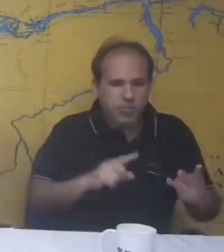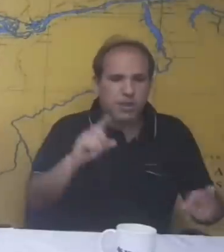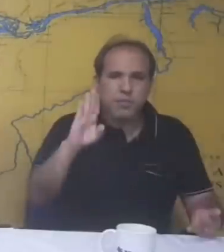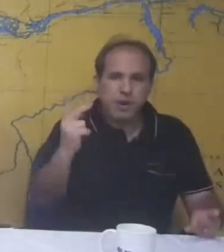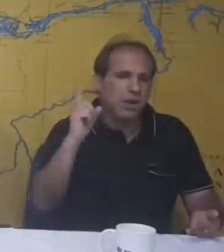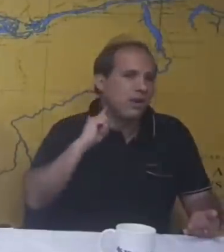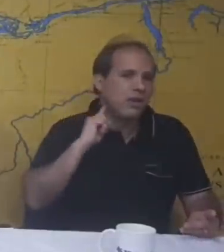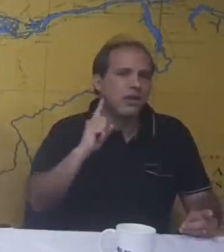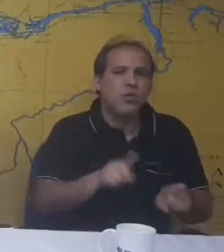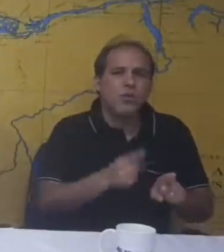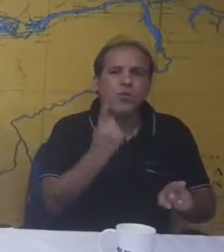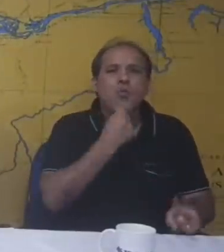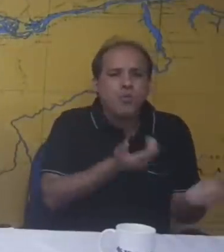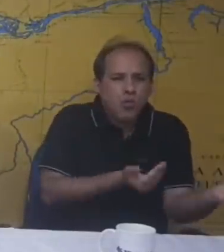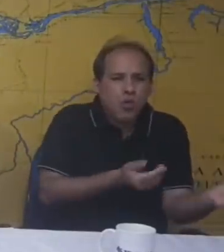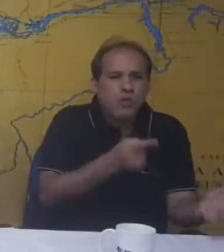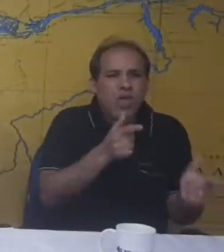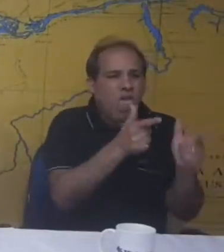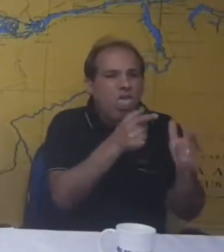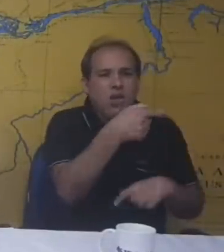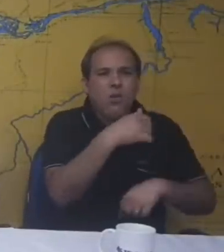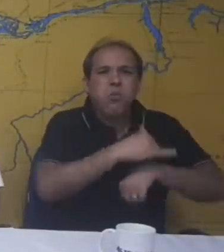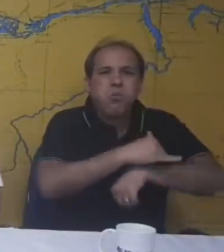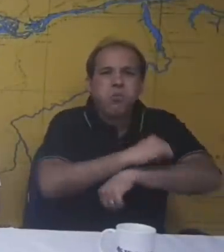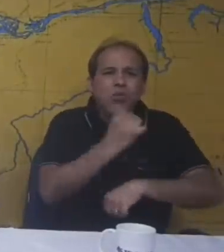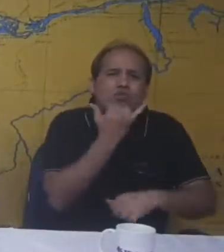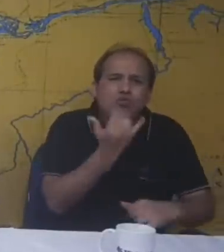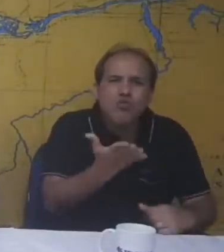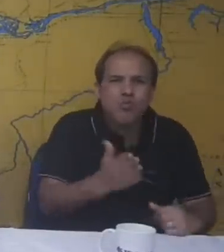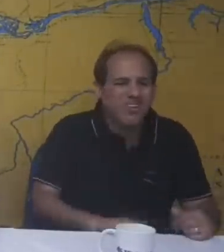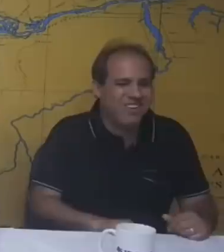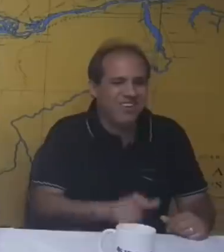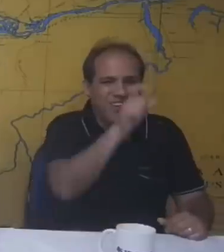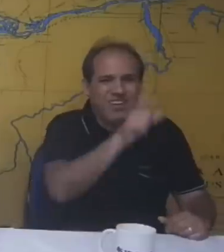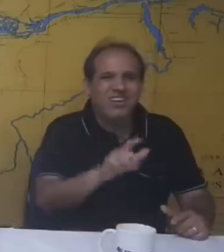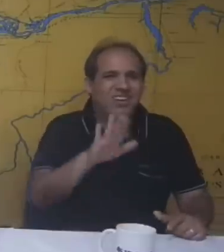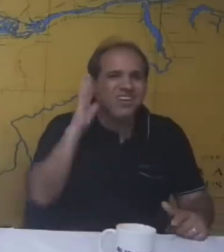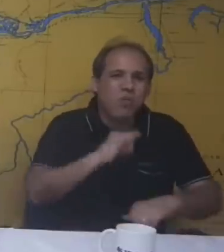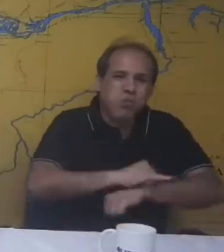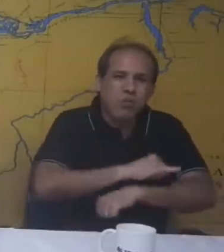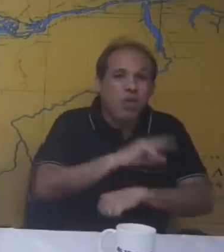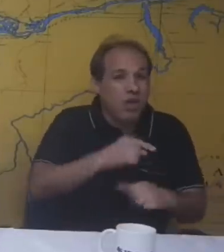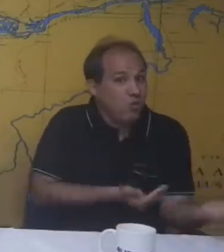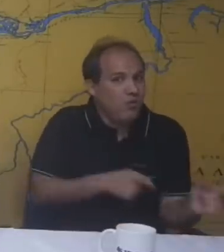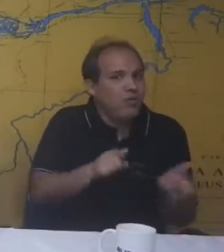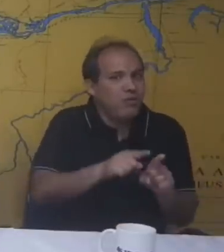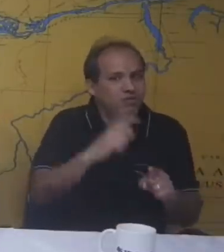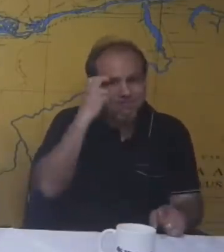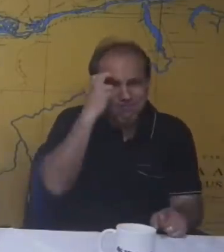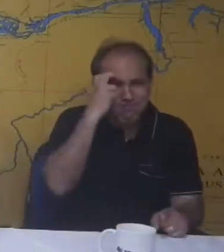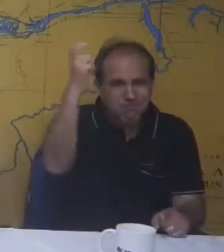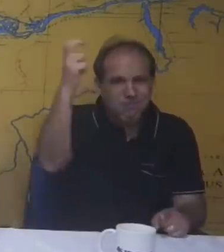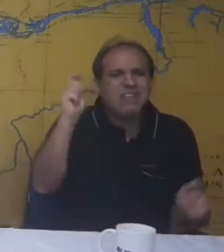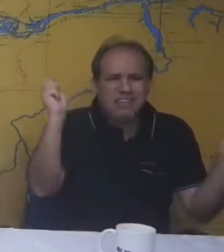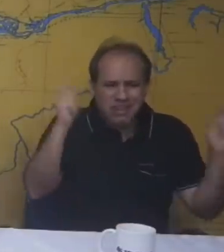Horizonte, também um garoto aí, até eu chamei o dia de gordinho, eu peço até desculpa, né? Mas ele é o mais gordinho, candidato gordinho ali, jovem, inteligente, né?